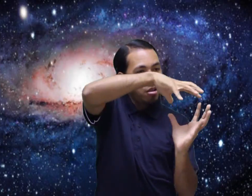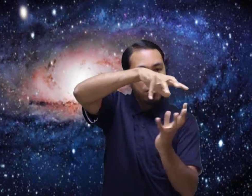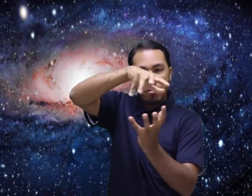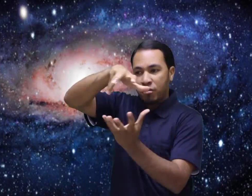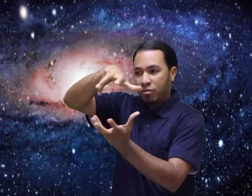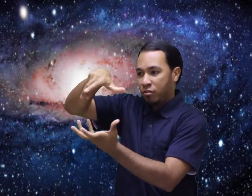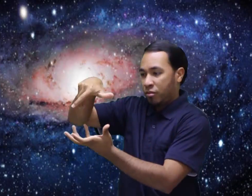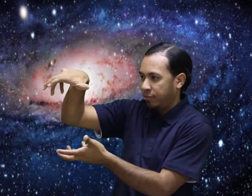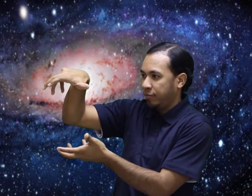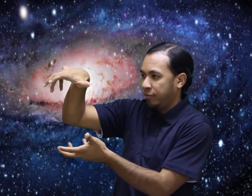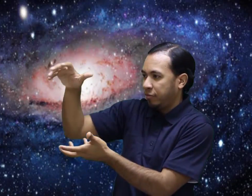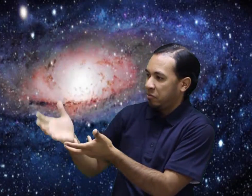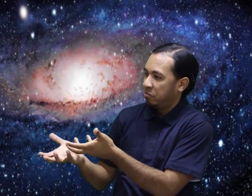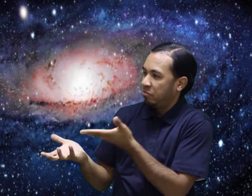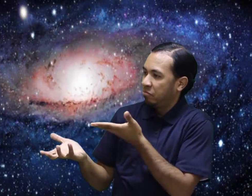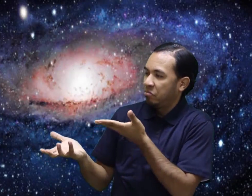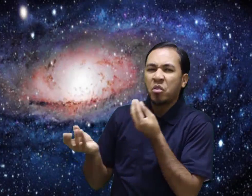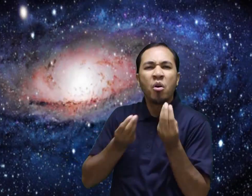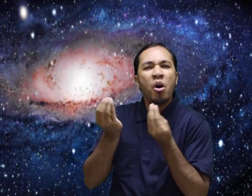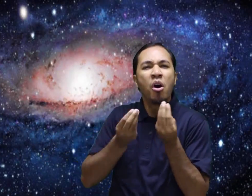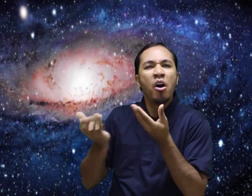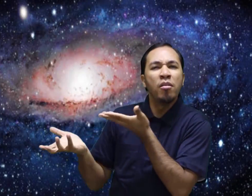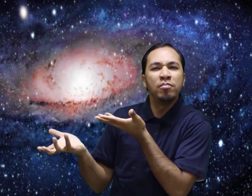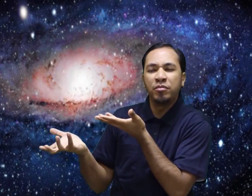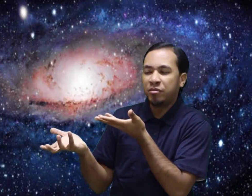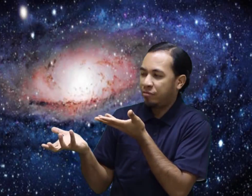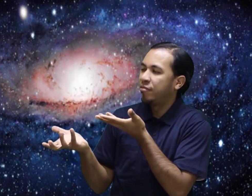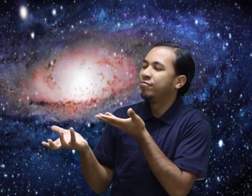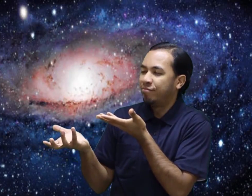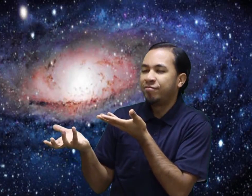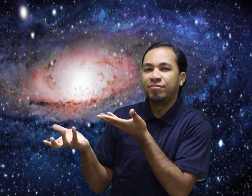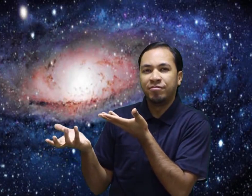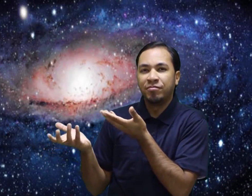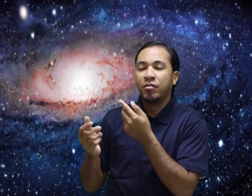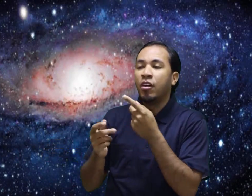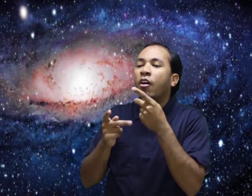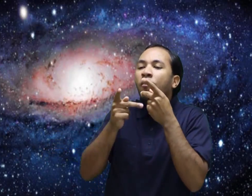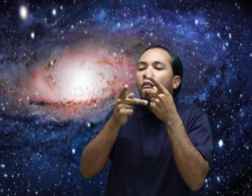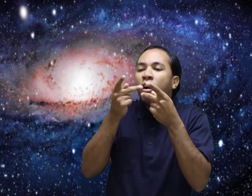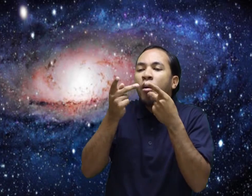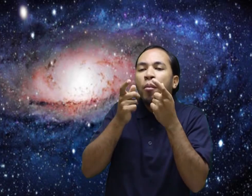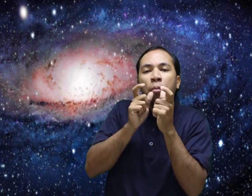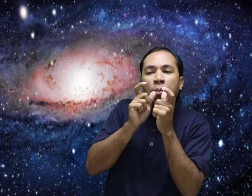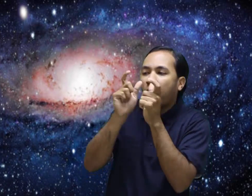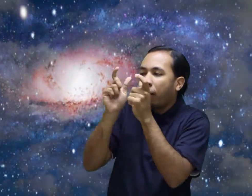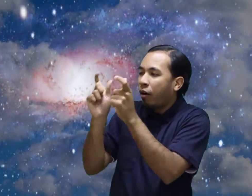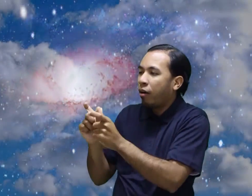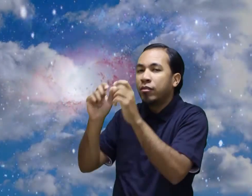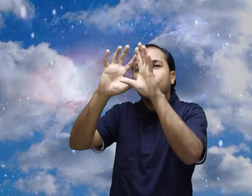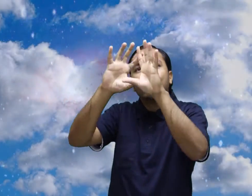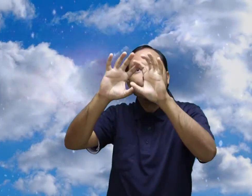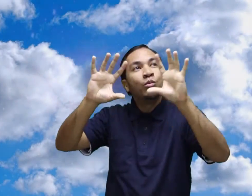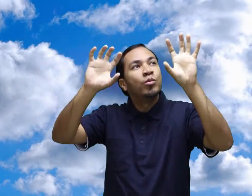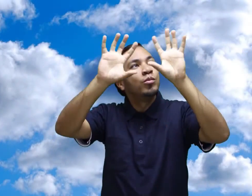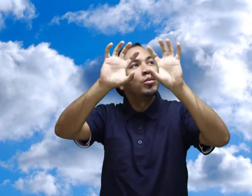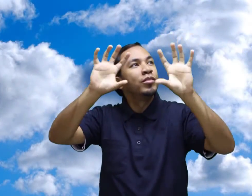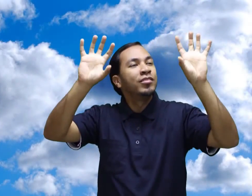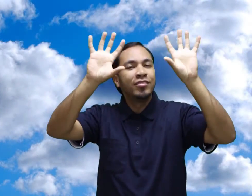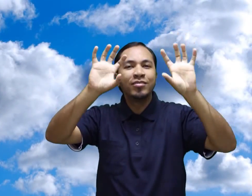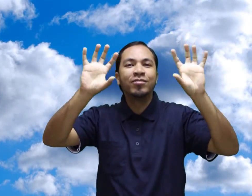planeta Terra com o seu poder. Deus criou as coisas através de sua palavra. Assim, ele falou e o céu